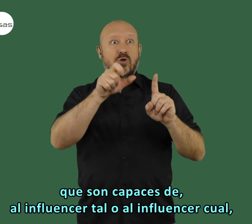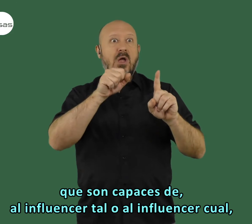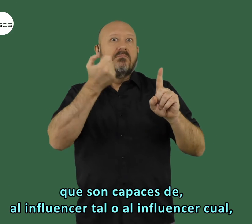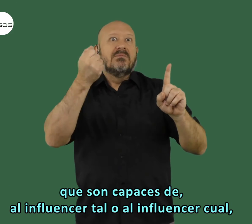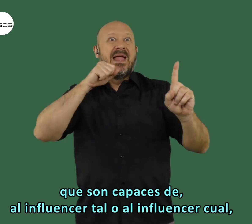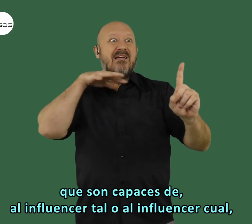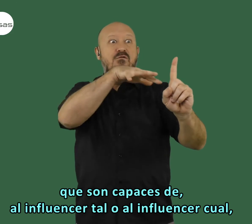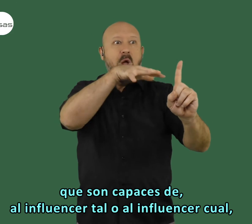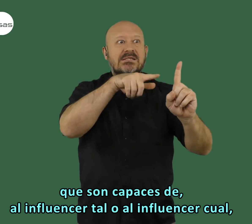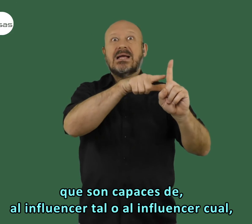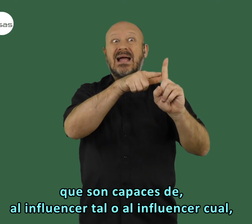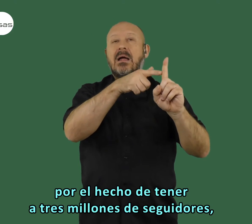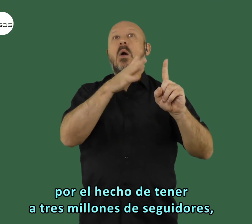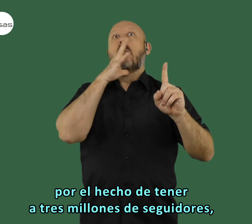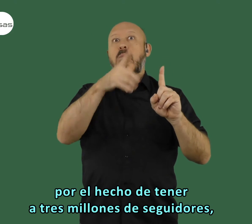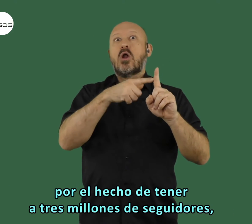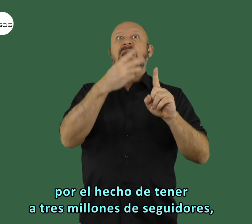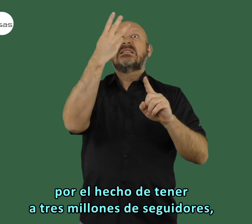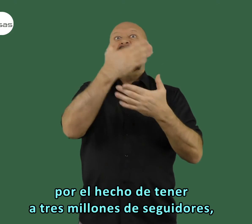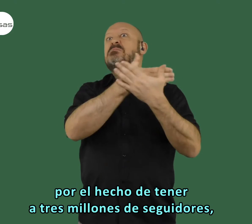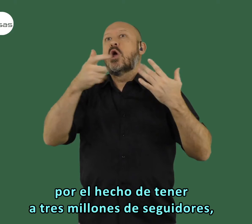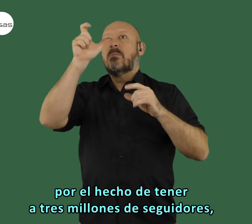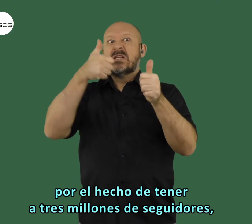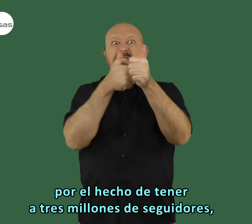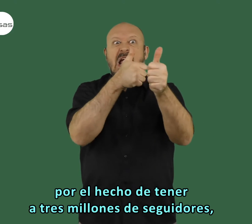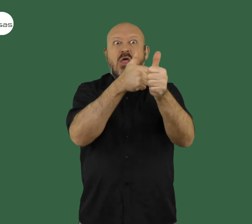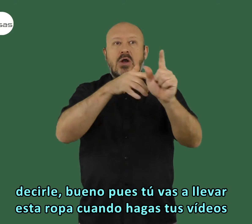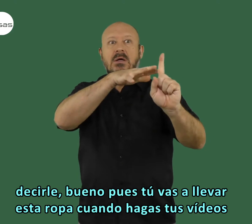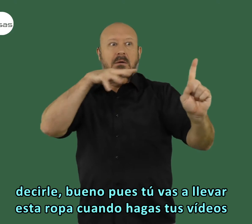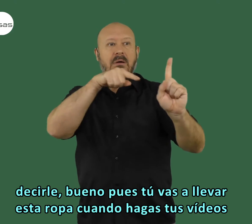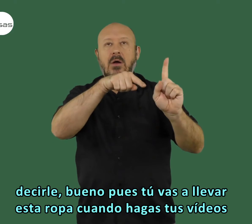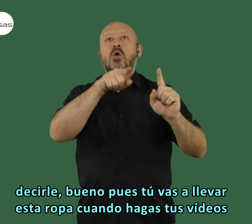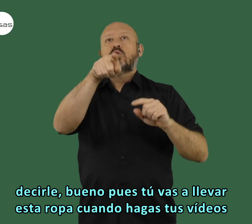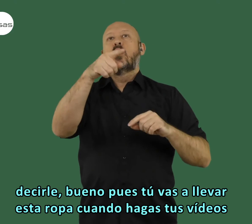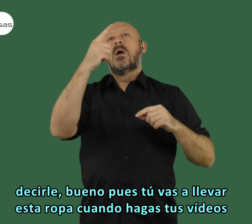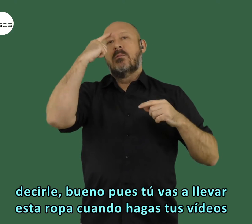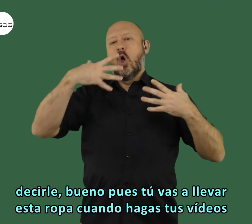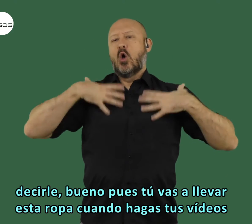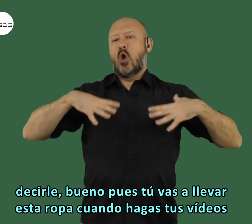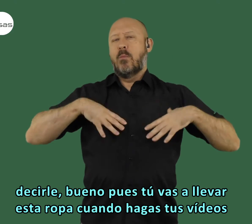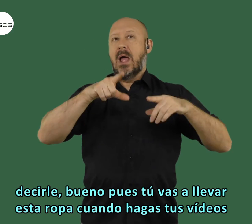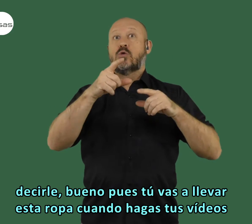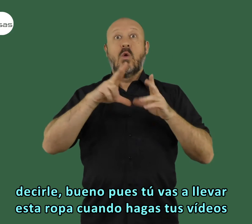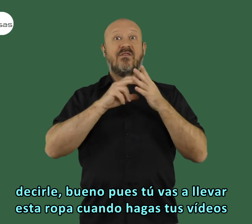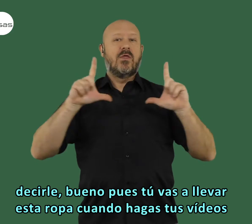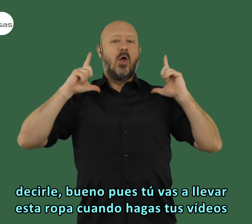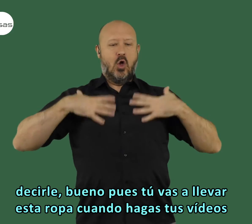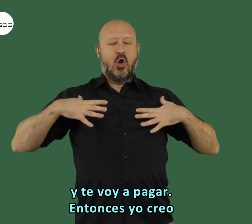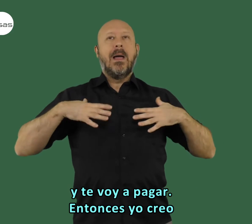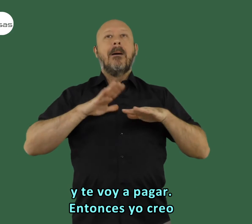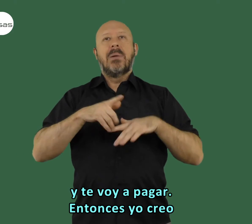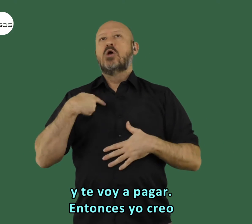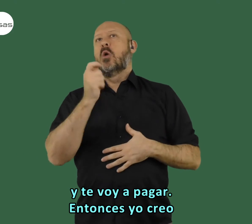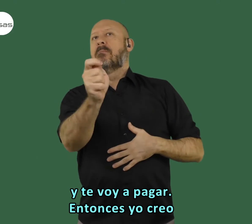de al influencer tal o al influencer cual, por el hecho de tener a 3 millones de seguidores, decirle, bueno, pues tú vas a llevar esta ropa cuando hagas tus